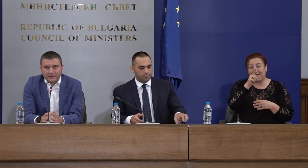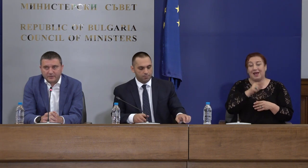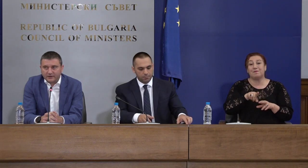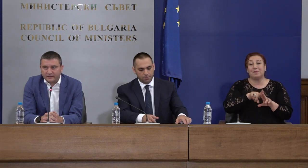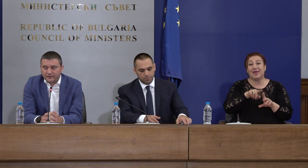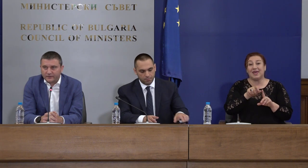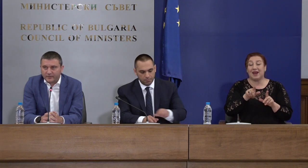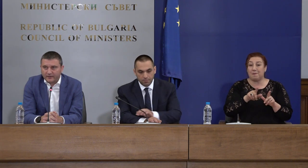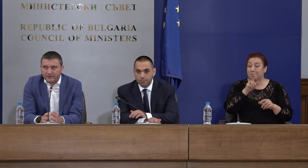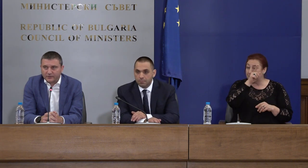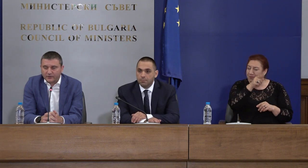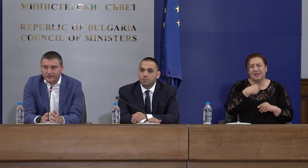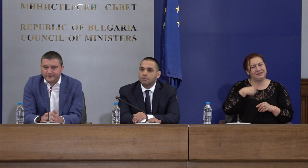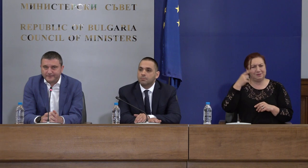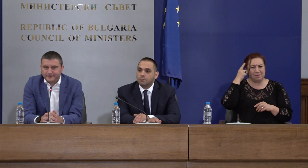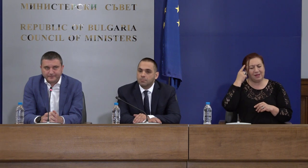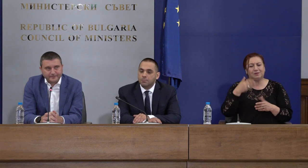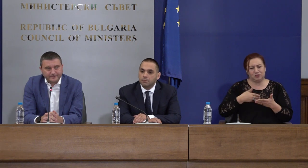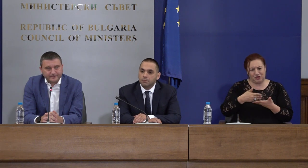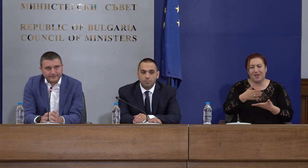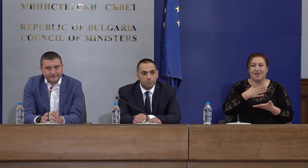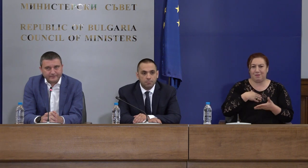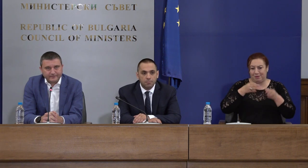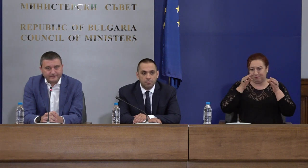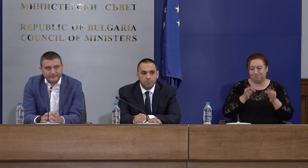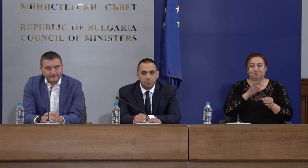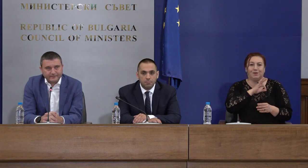че стъпката е в правилна посока.